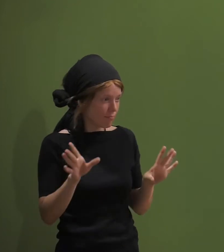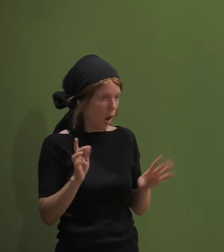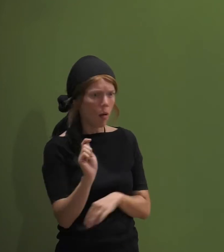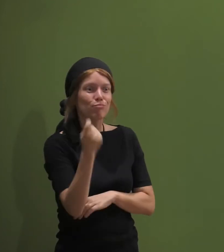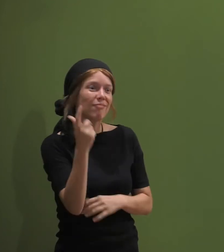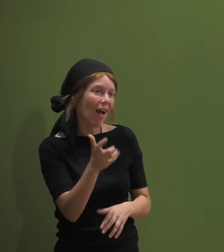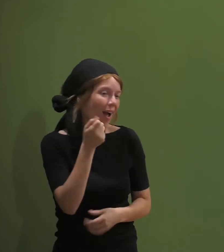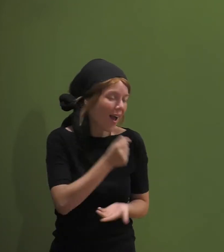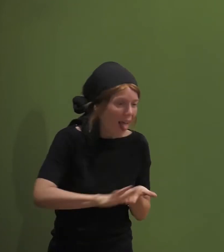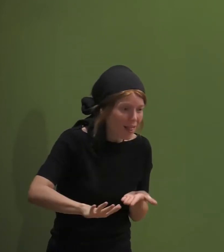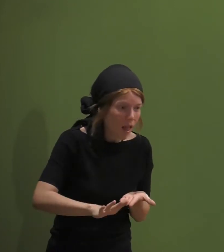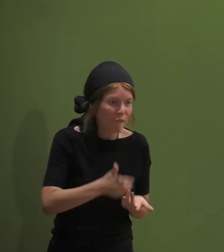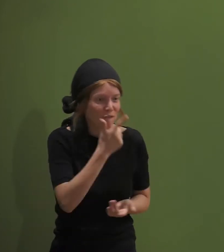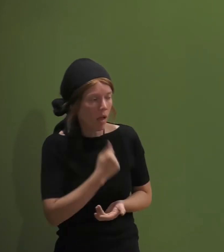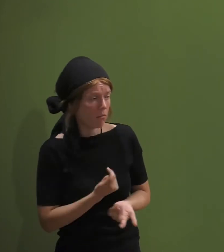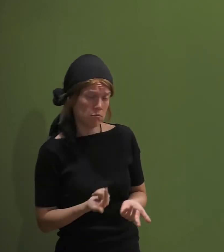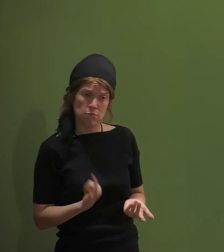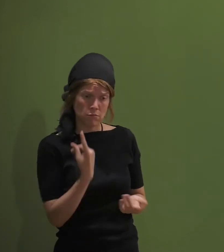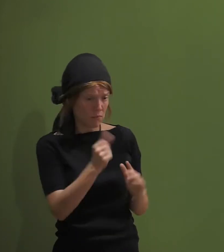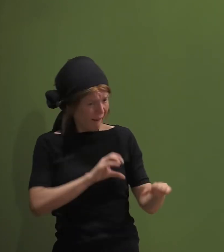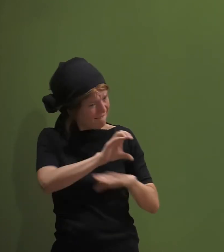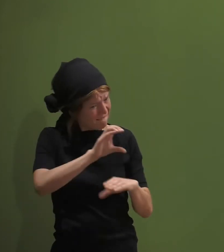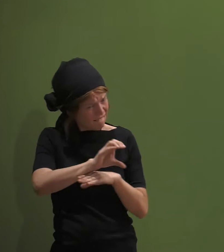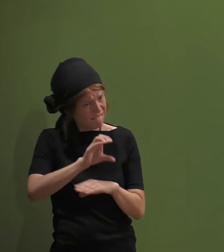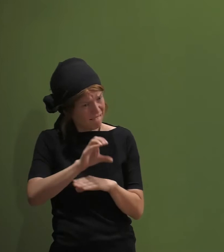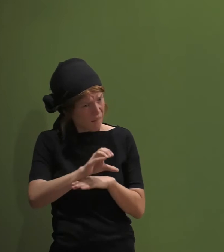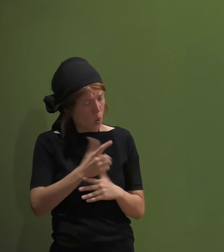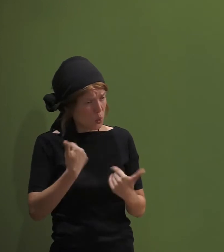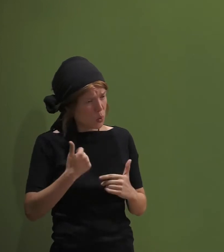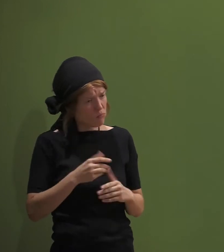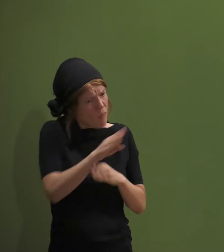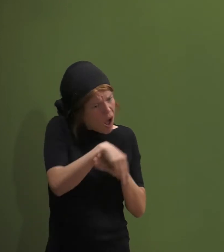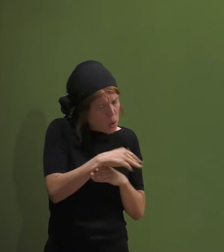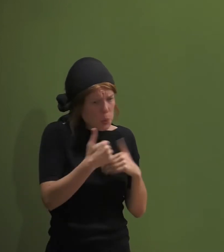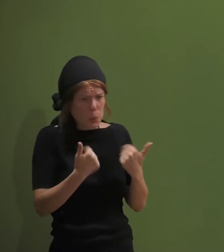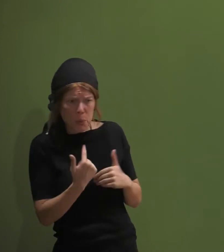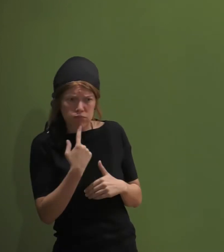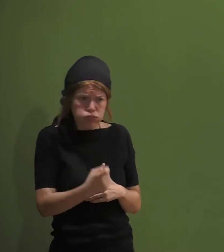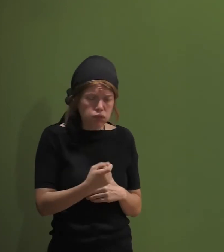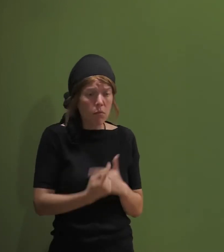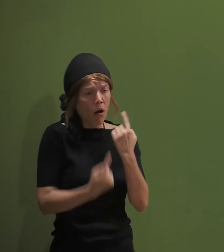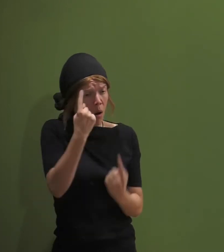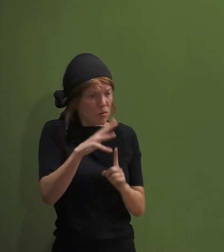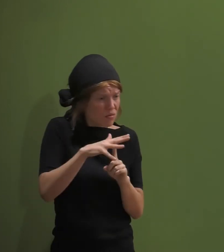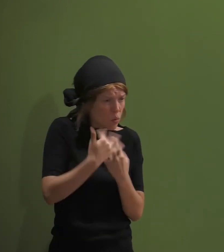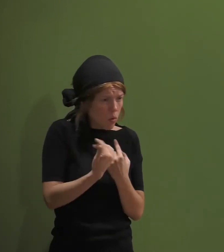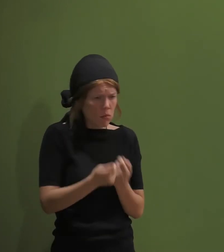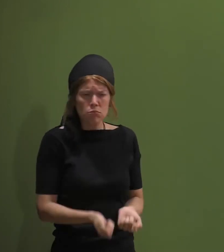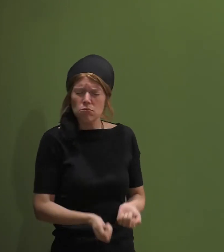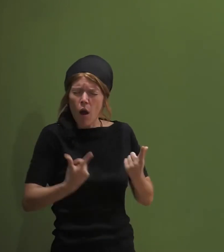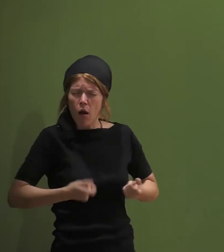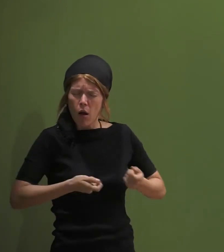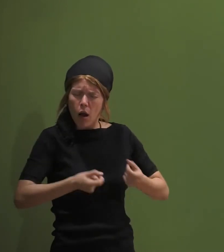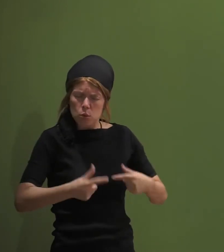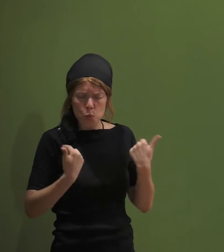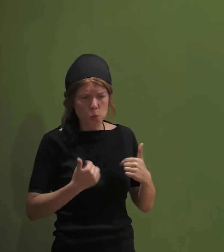conseguido gratis. Han hecho falta cuantiosas inversiones que requieren de costosos mantenimientos y que en algunos casos tienen un elevado coste de